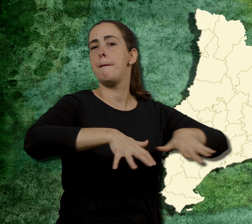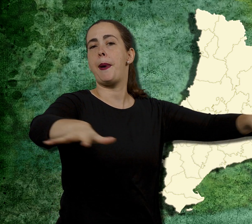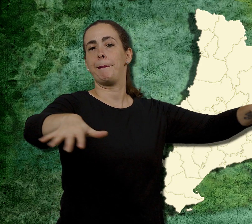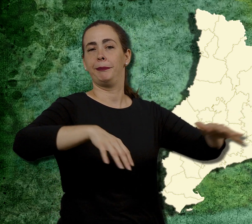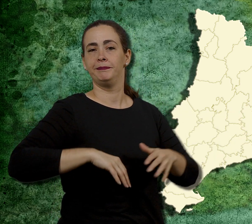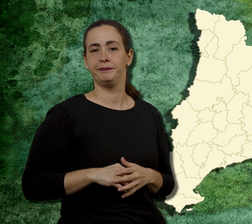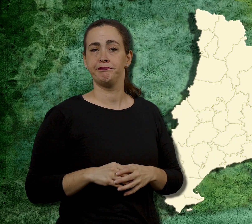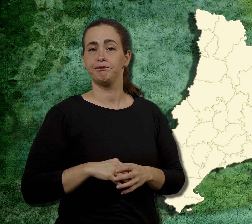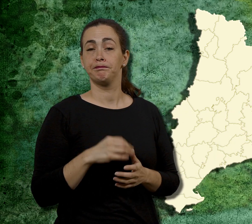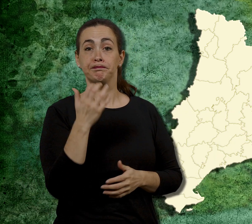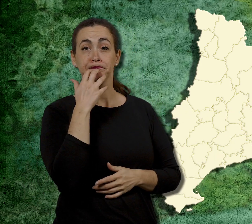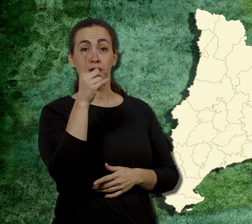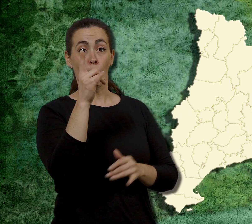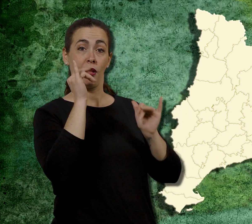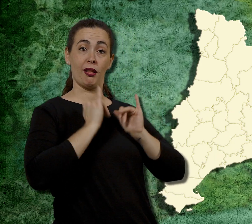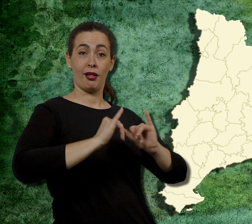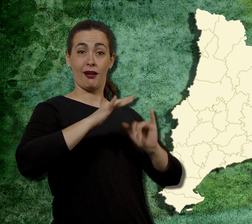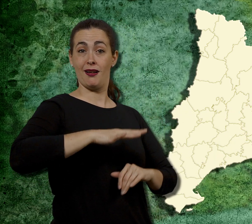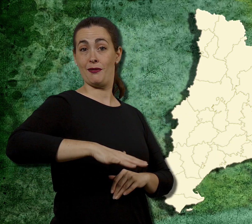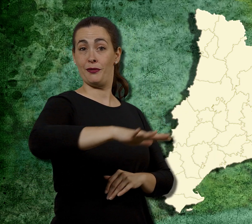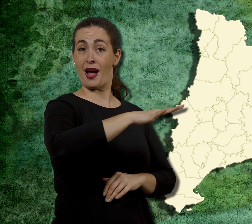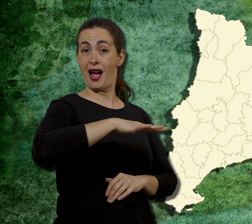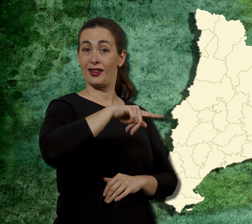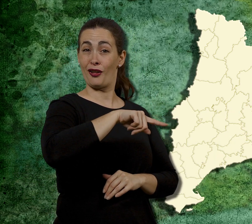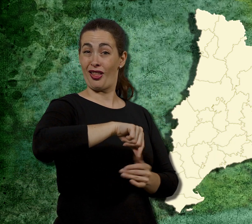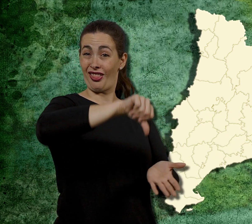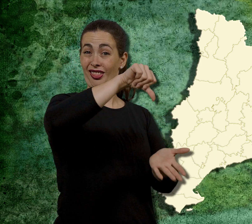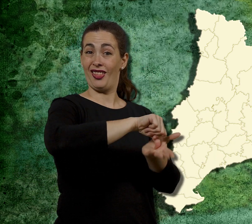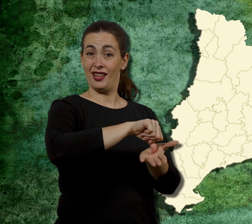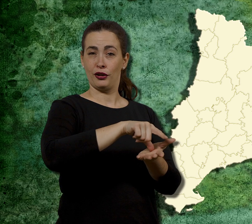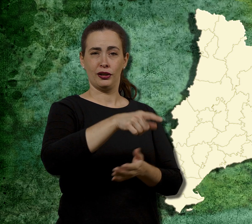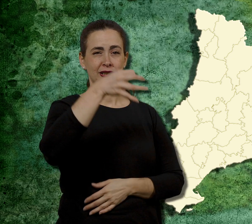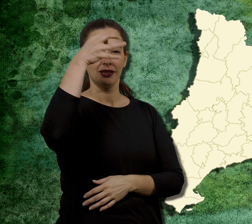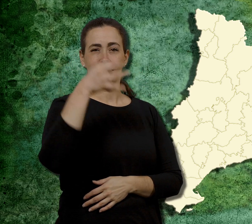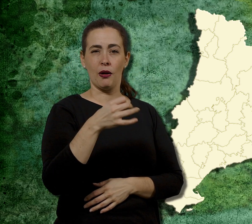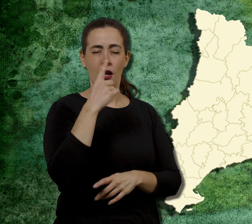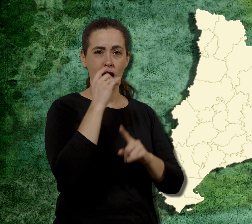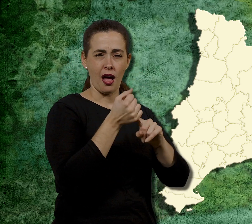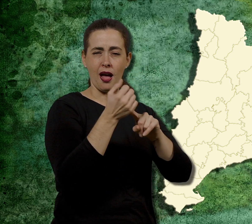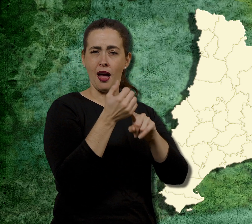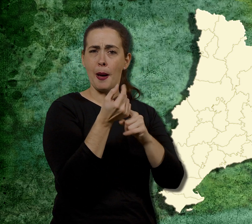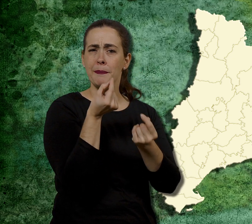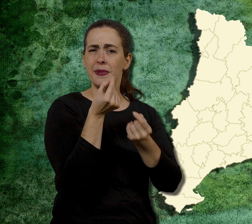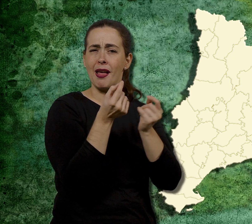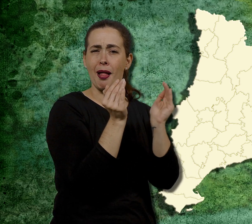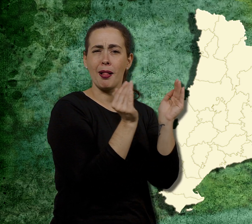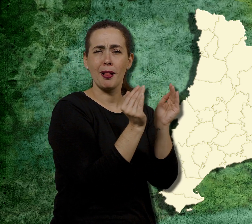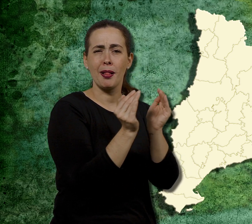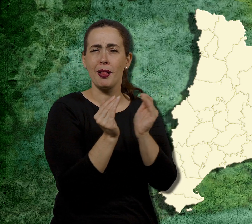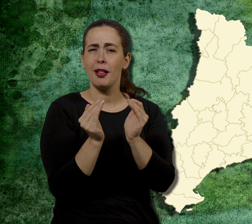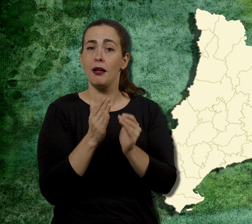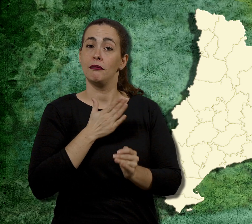Que va viure els moments més esplendorosos amb el cultiu de la vinya, abans de la crisi de la fil·loxera.